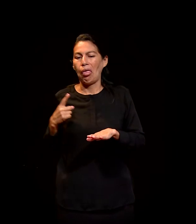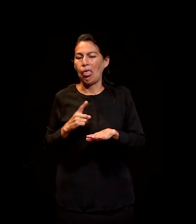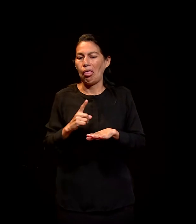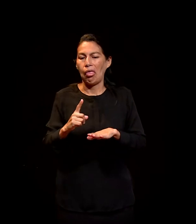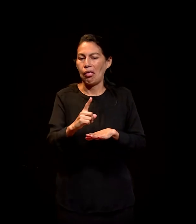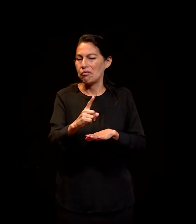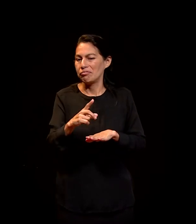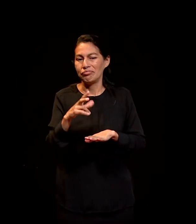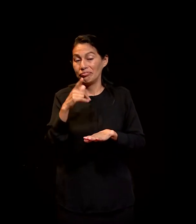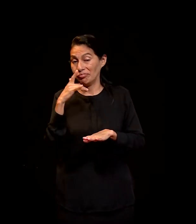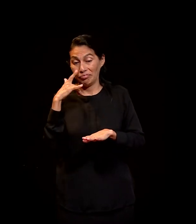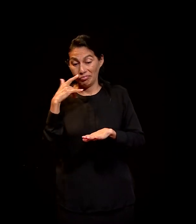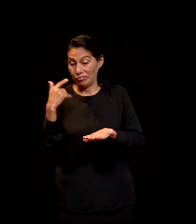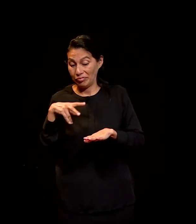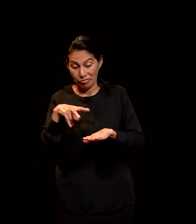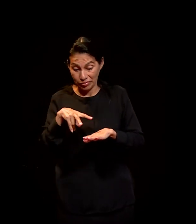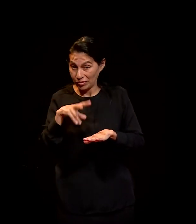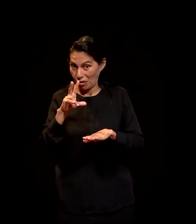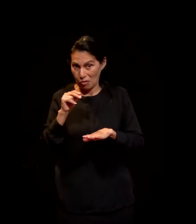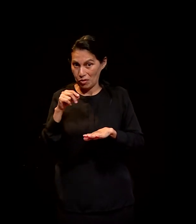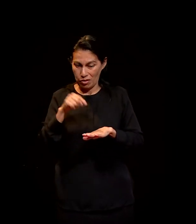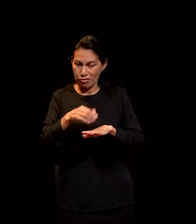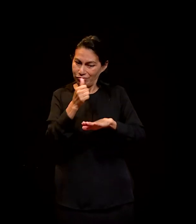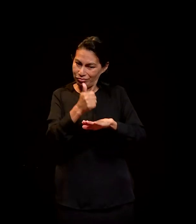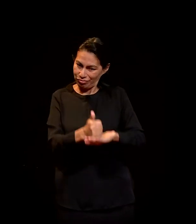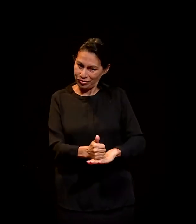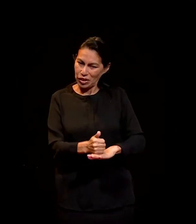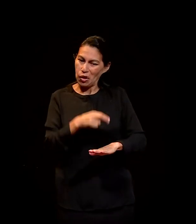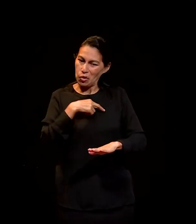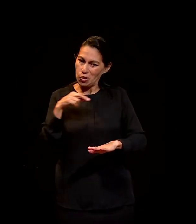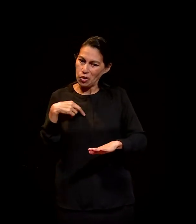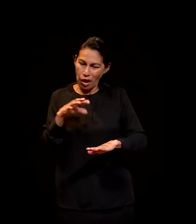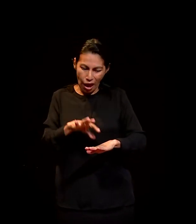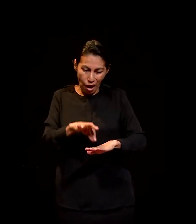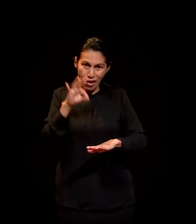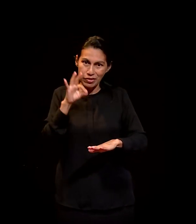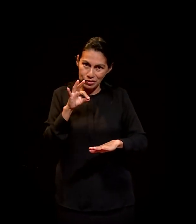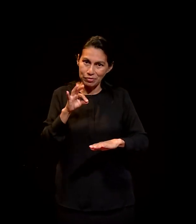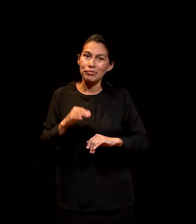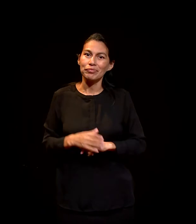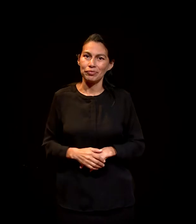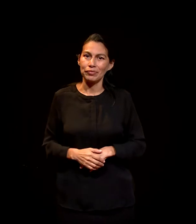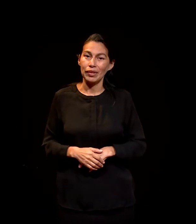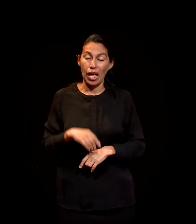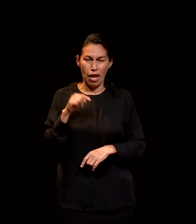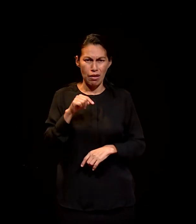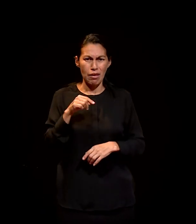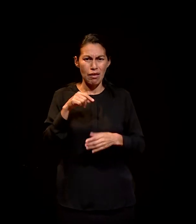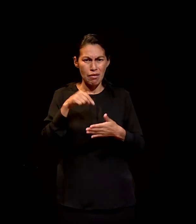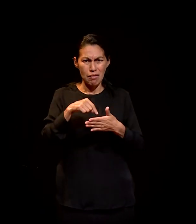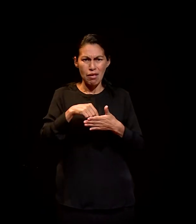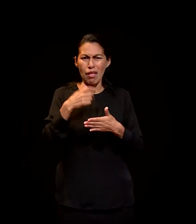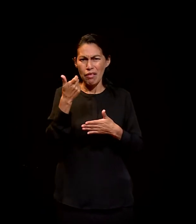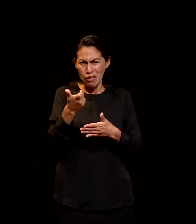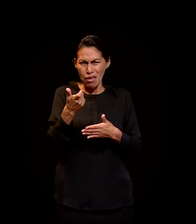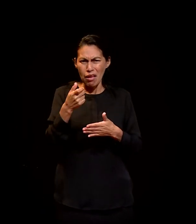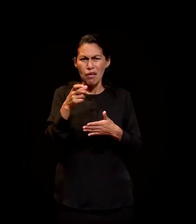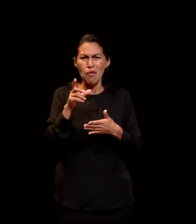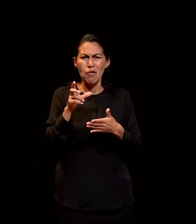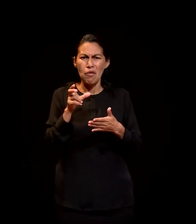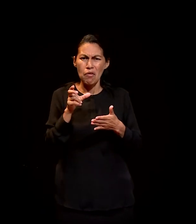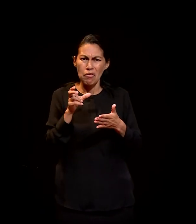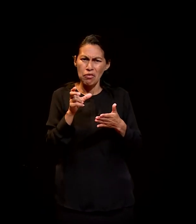nosotros no si esa cartera pues tenía todo lo de mi papá dinero